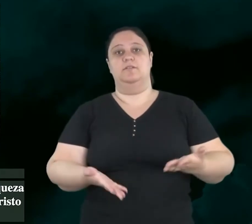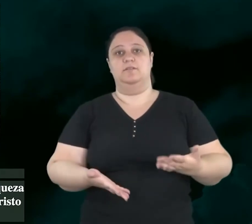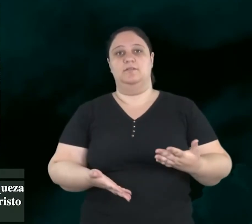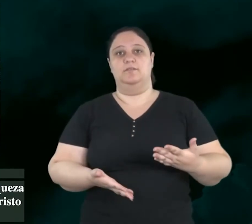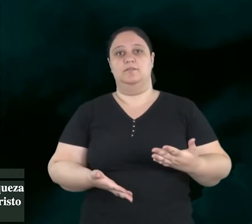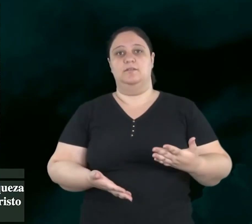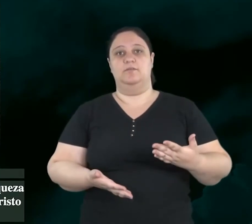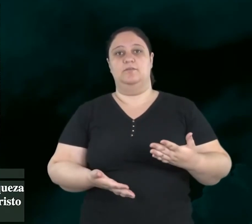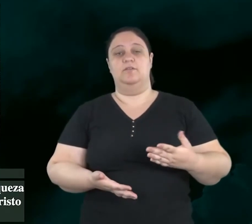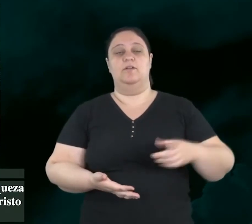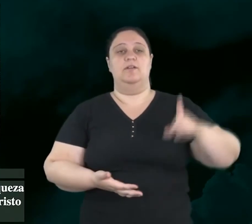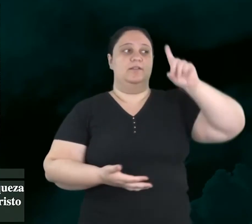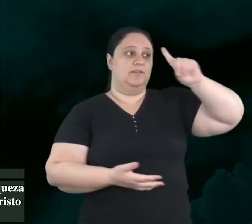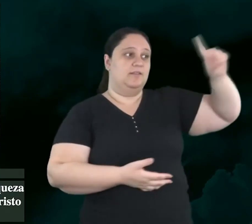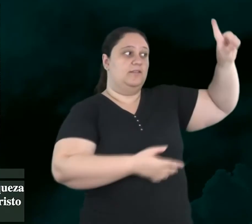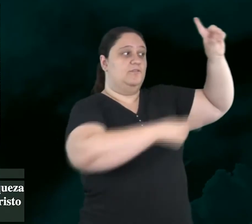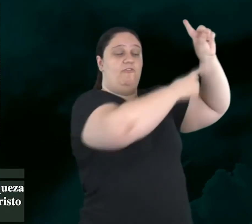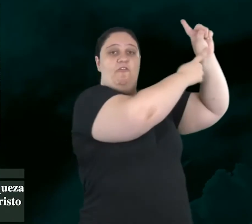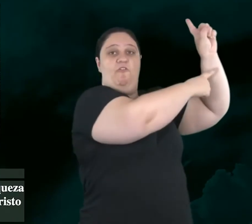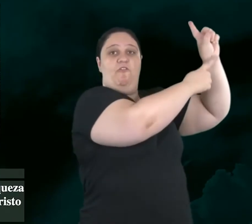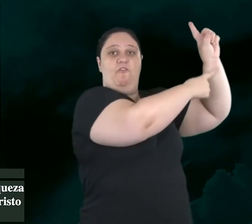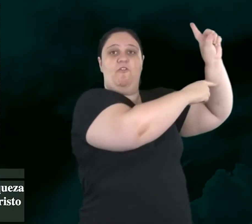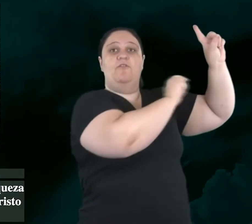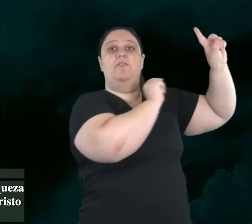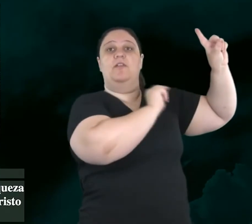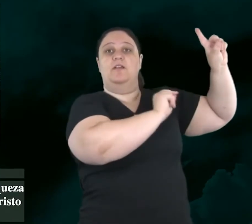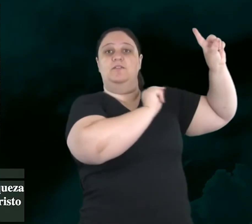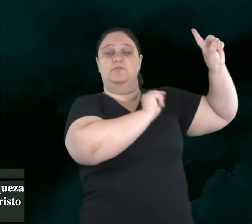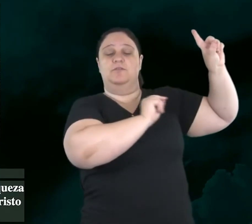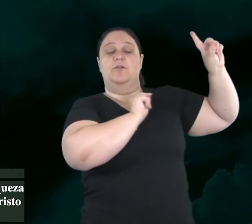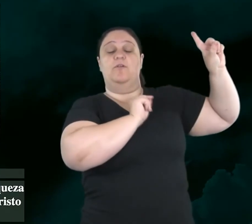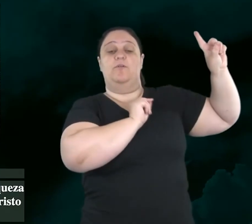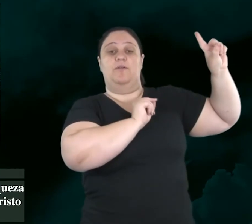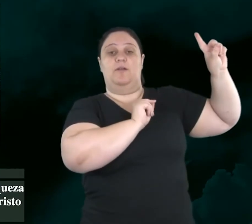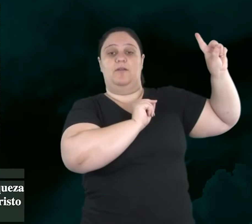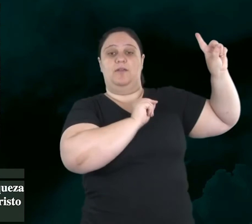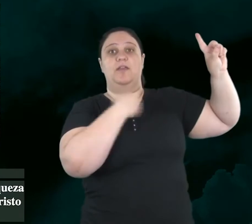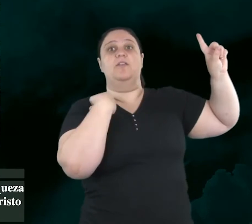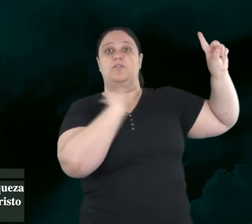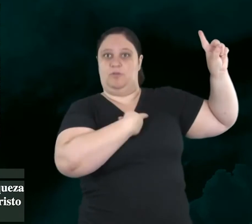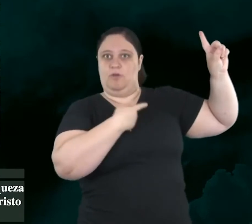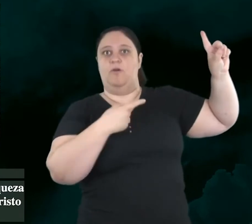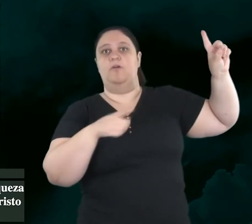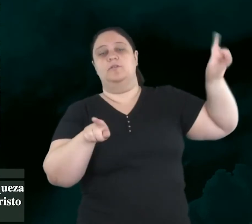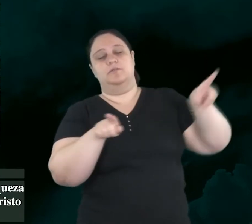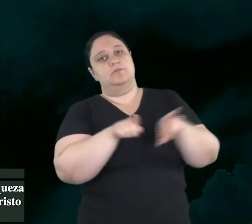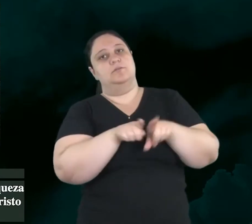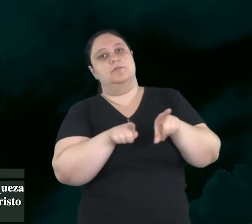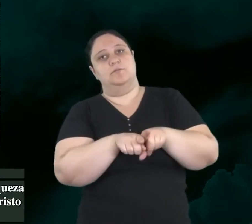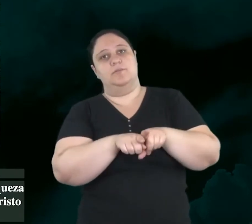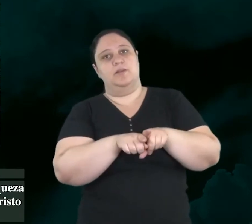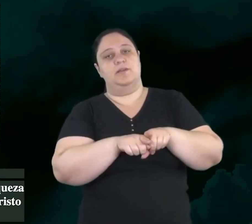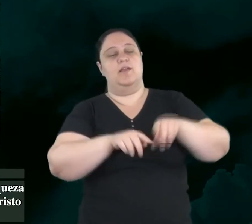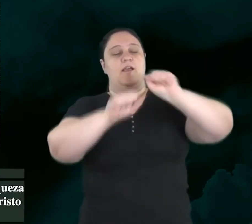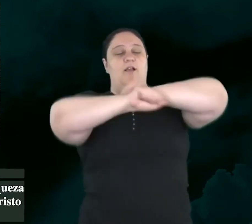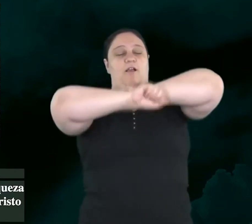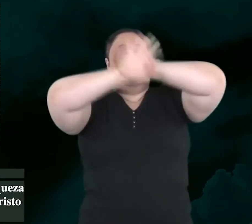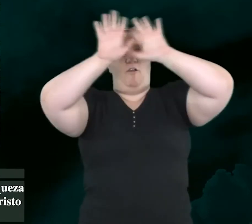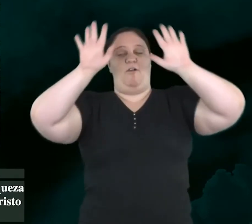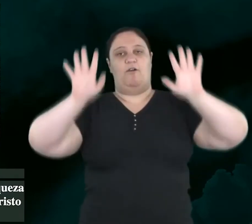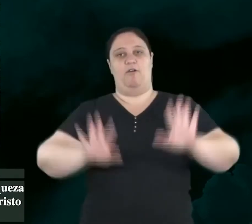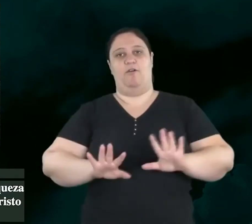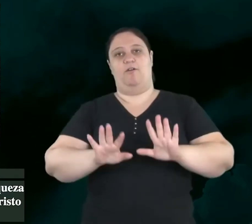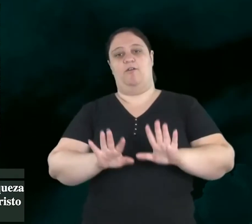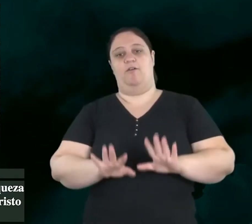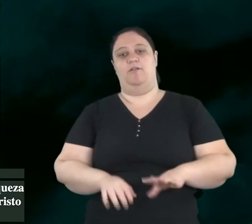o que Deus espera nos chamando, o que nós esperamos quando fomos chamados, é a esperança da glória. E Cristo que